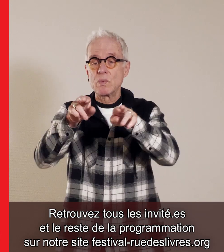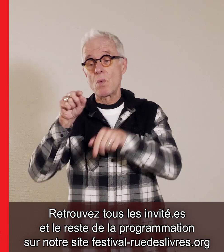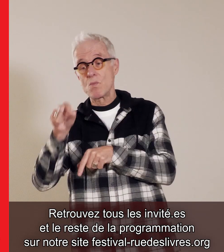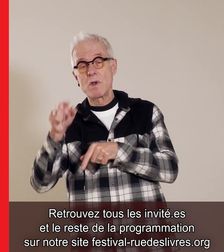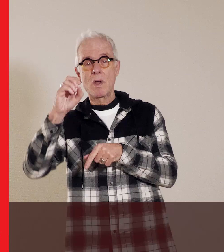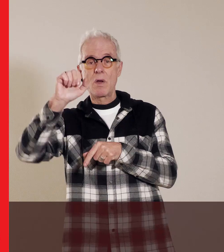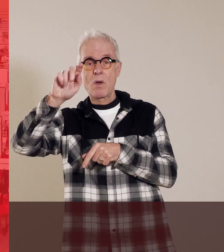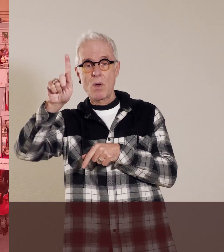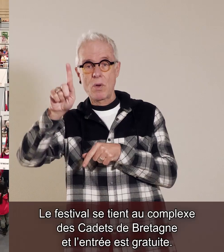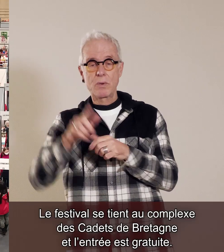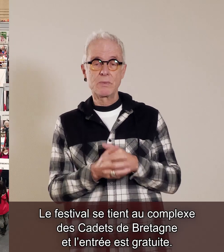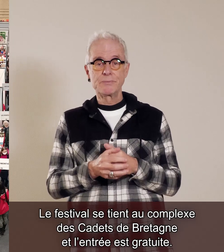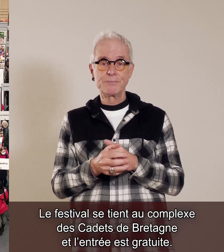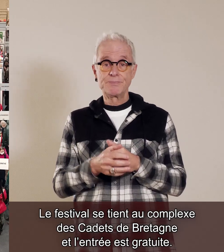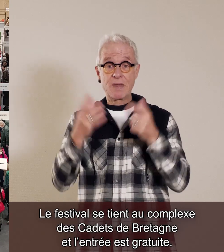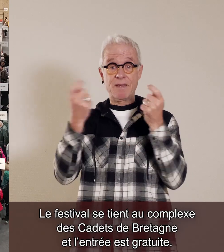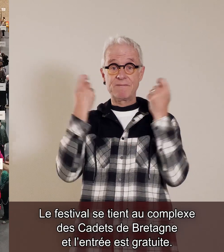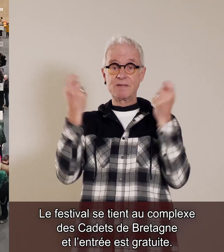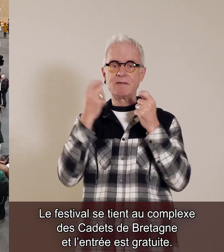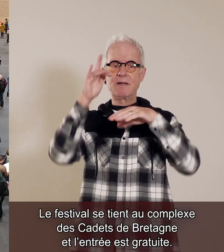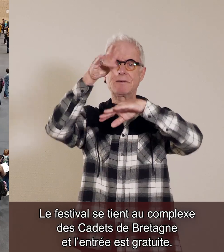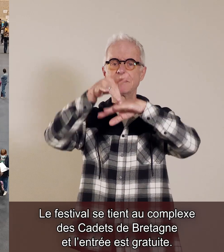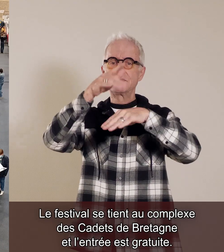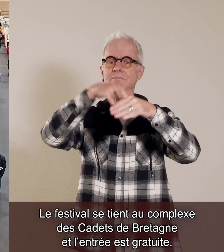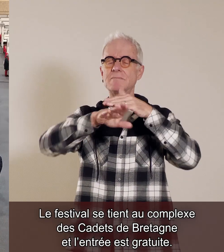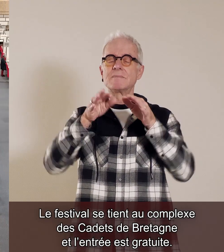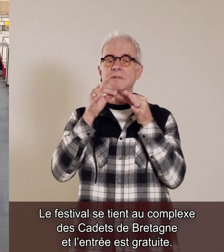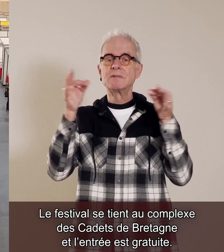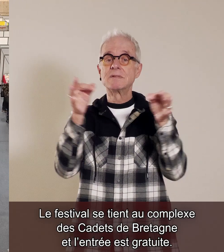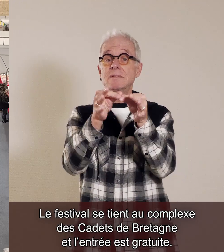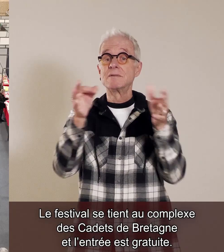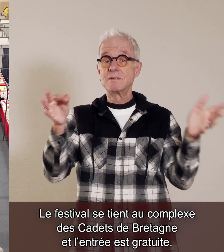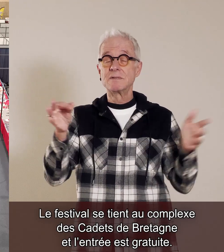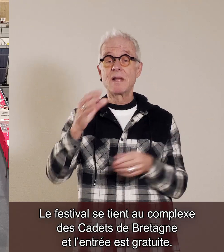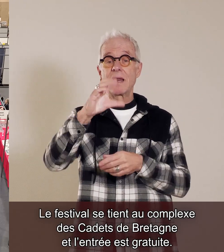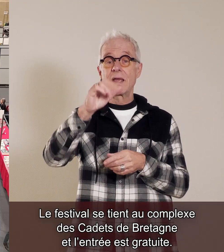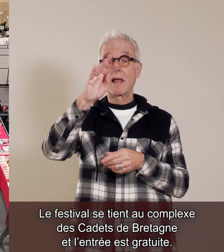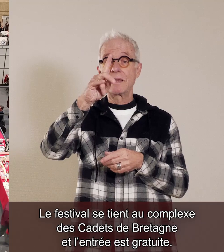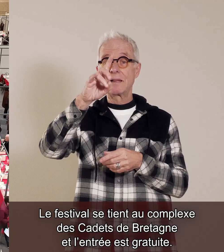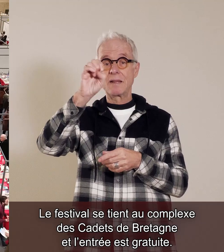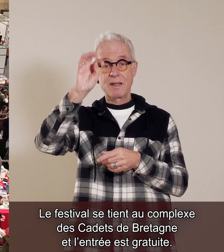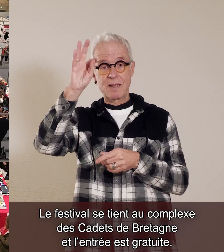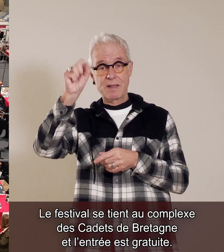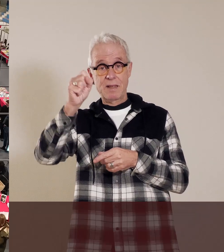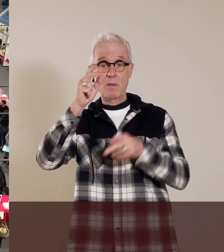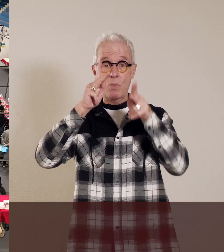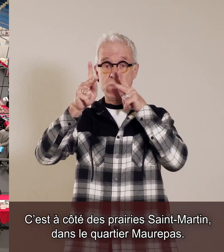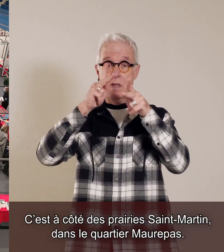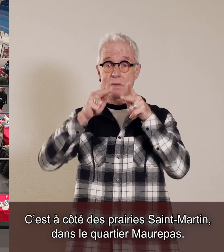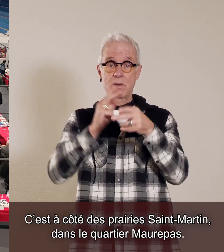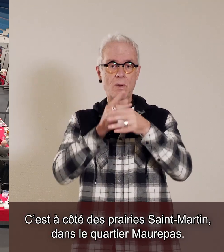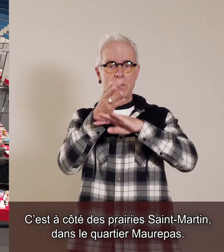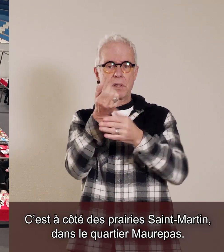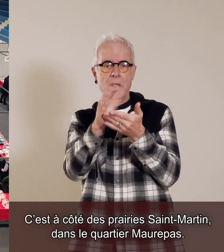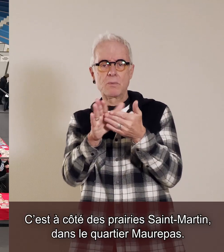festival-ruedeslivres.org. Le festival se tient au complexe des Cadets de Bretagne et l'entrée est gratuite.